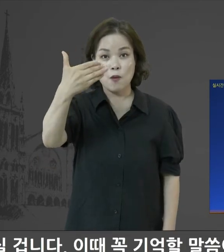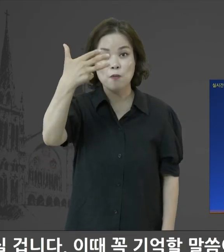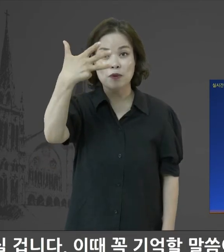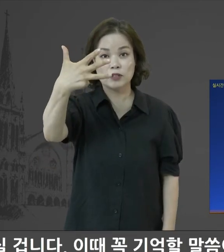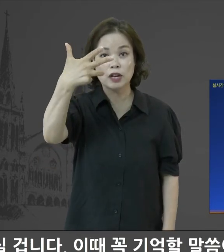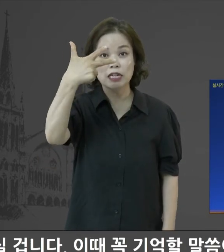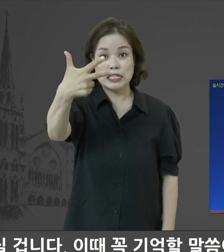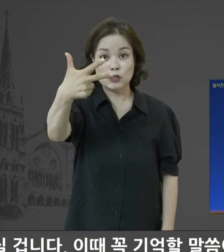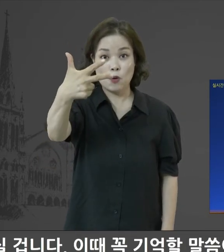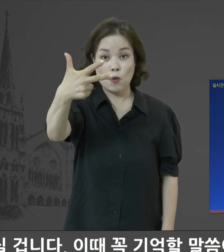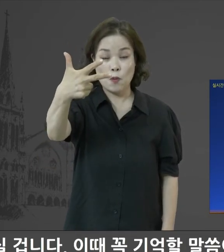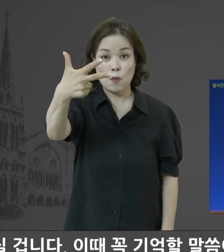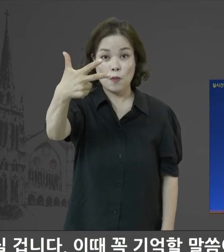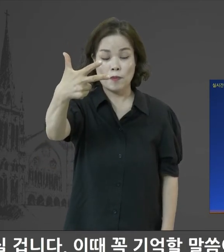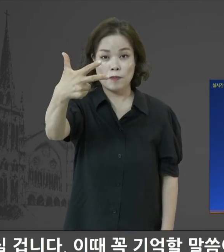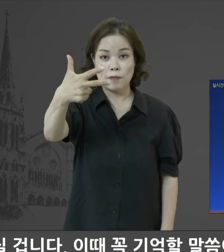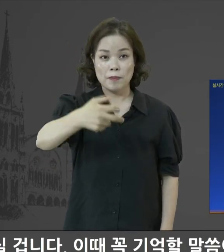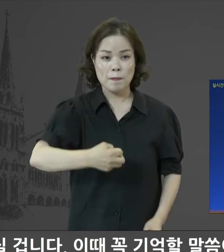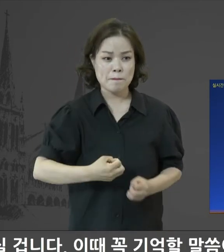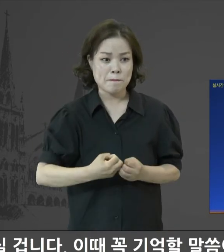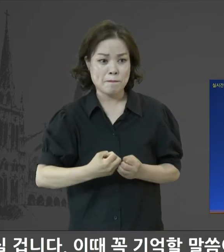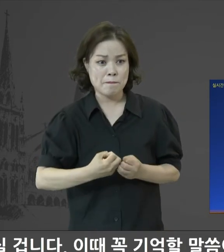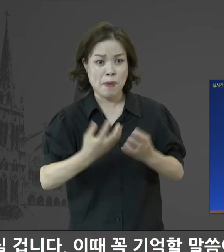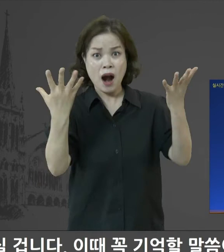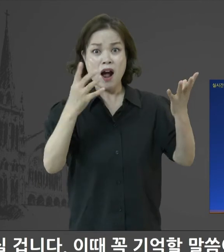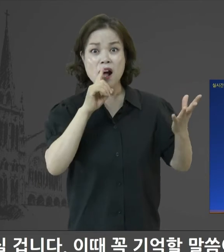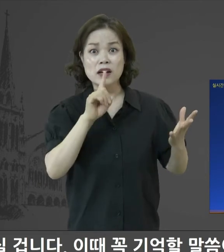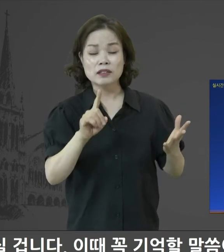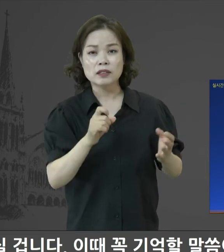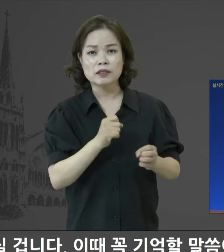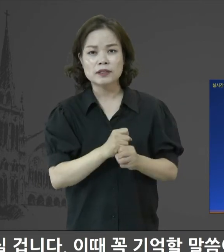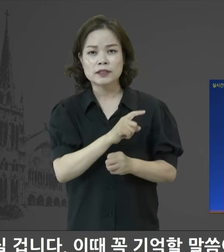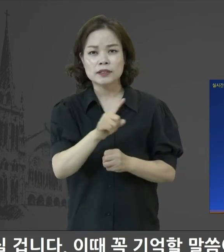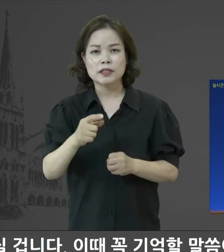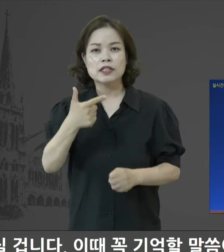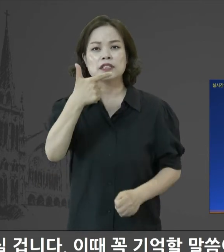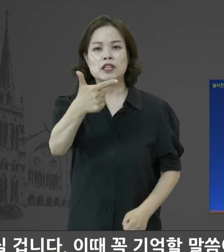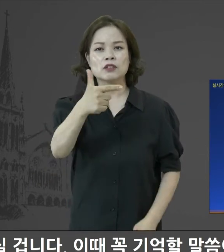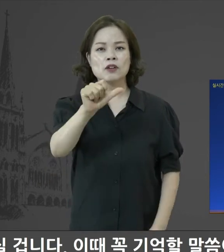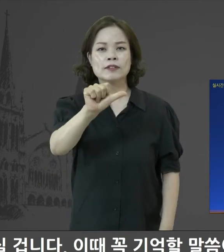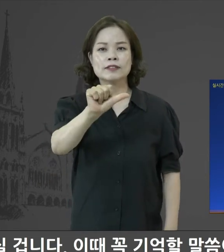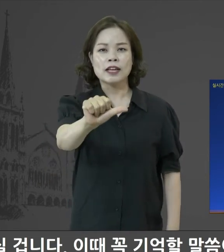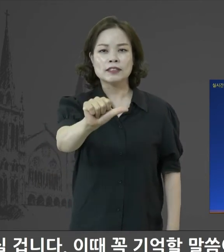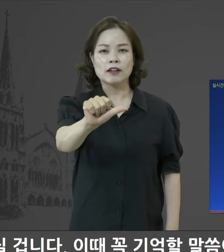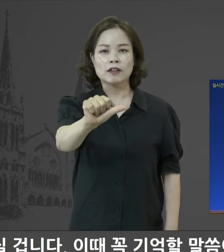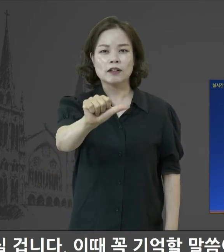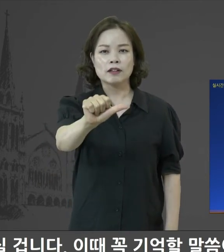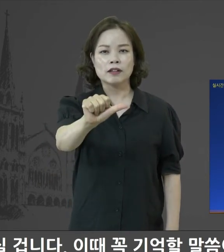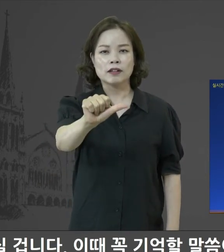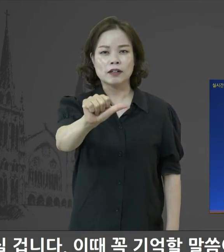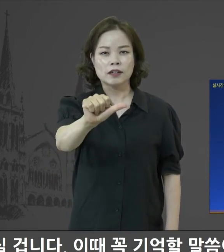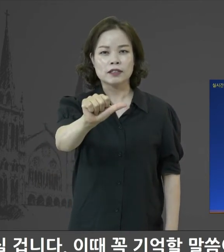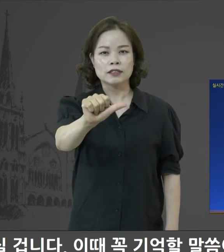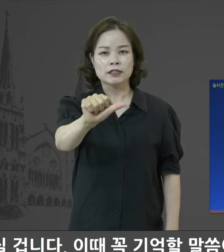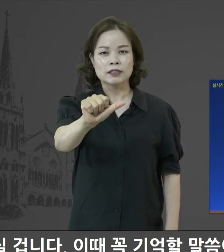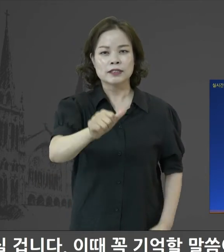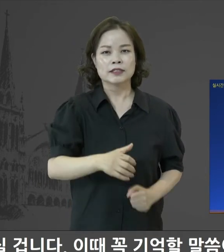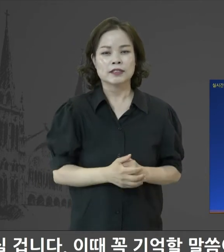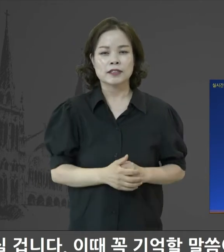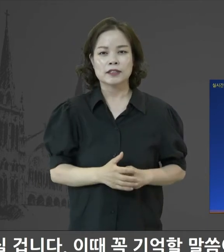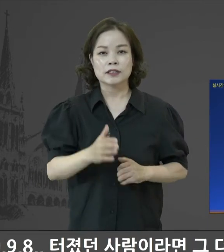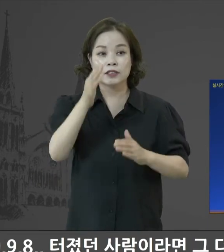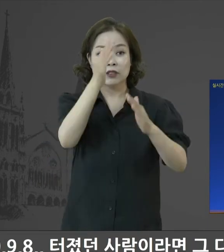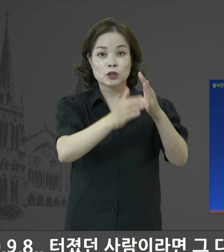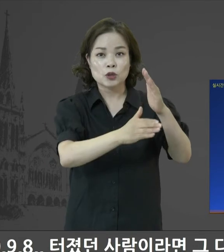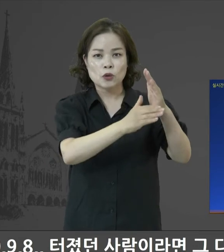7 빵 터졌던 사람이라면 그 다음에는 6, 5까지 갈 수 있는 그런